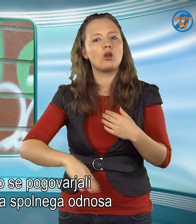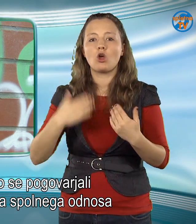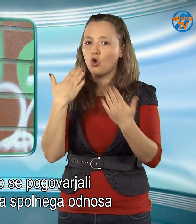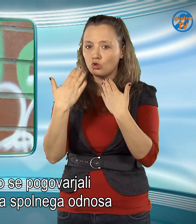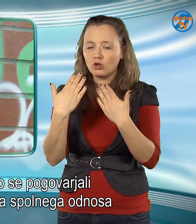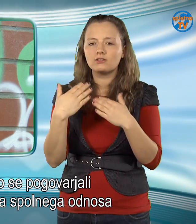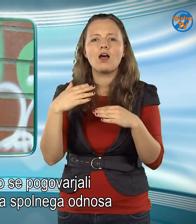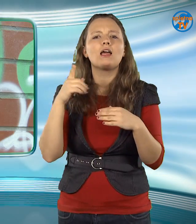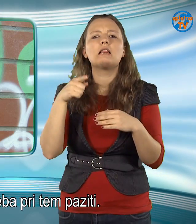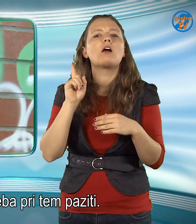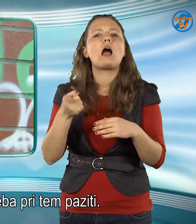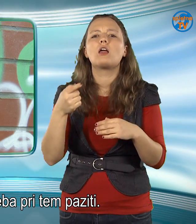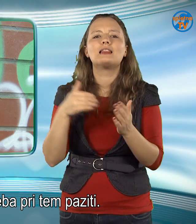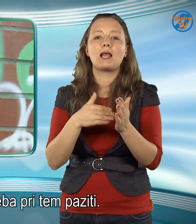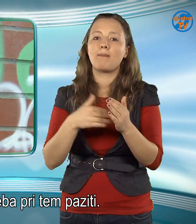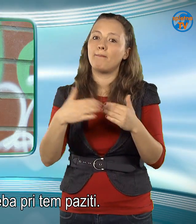paziti.